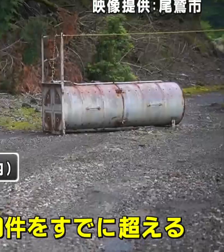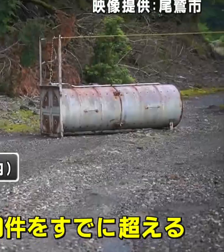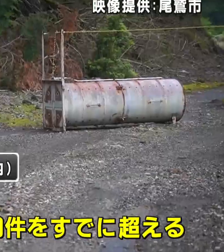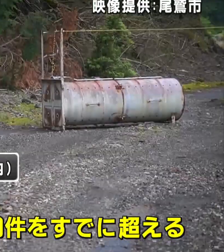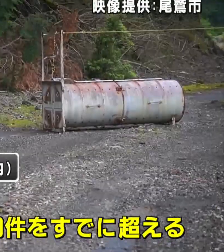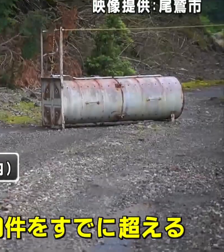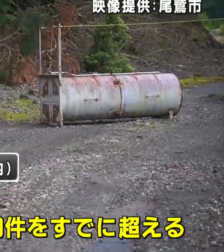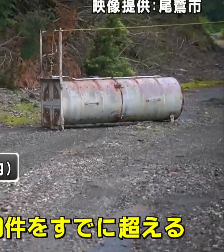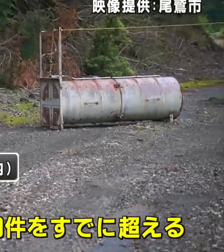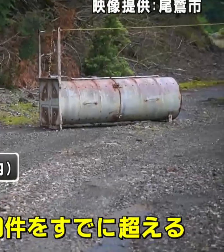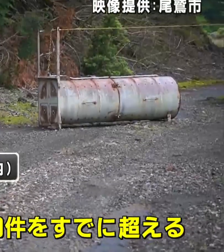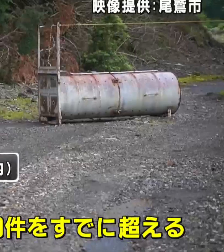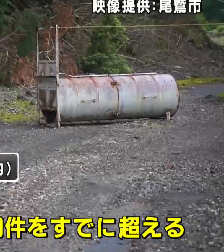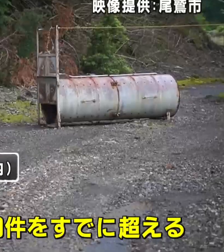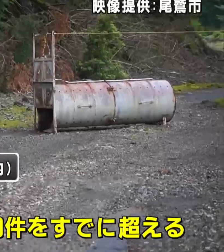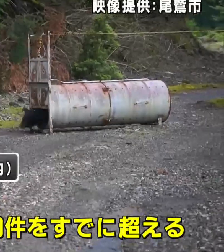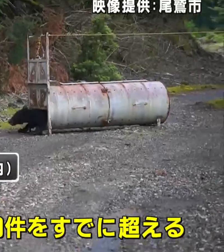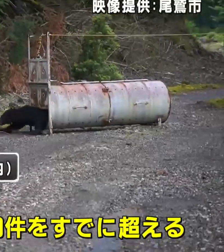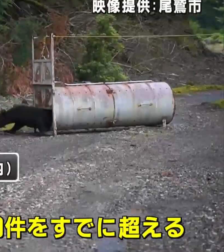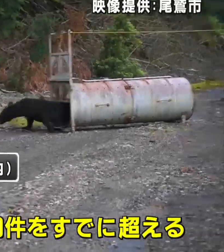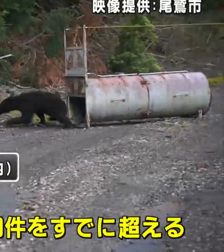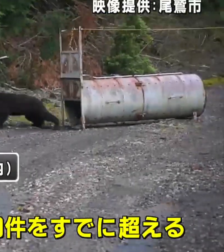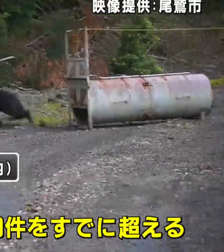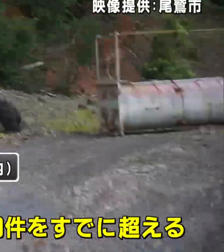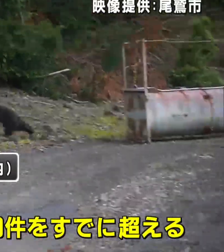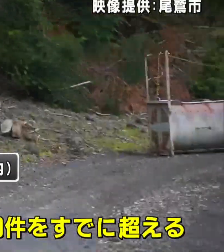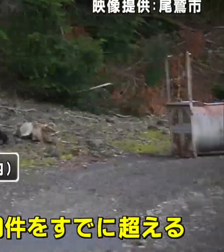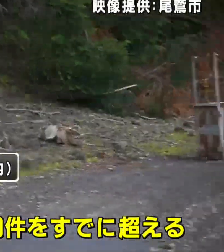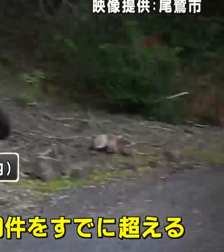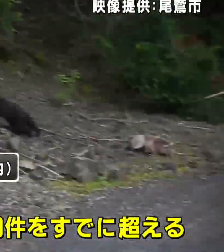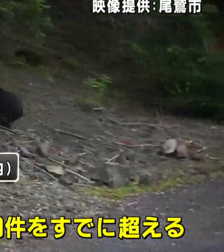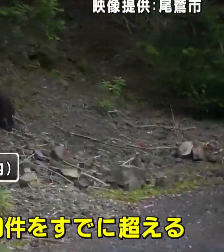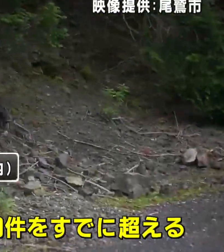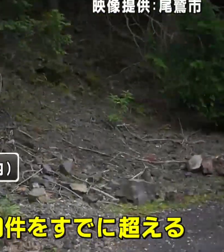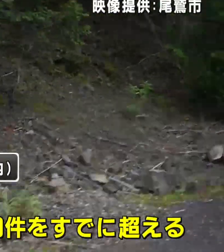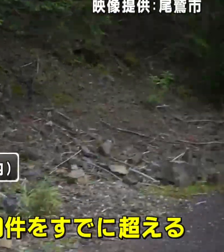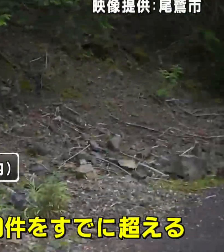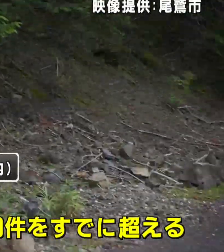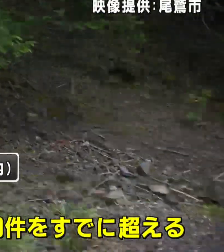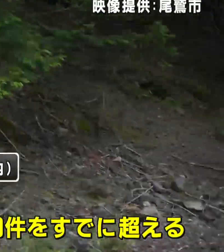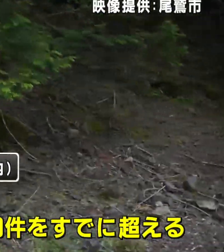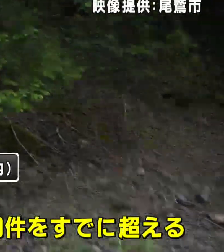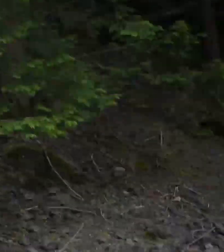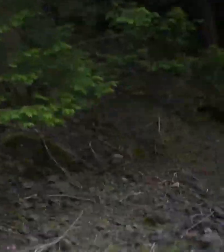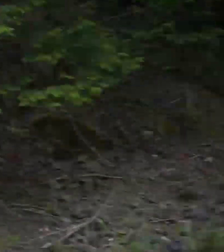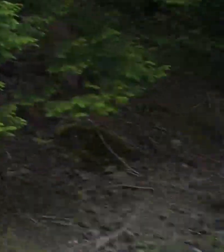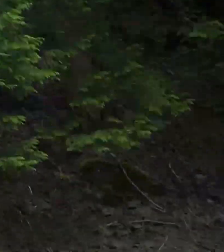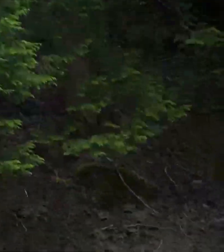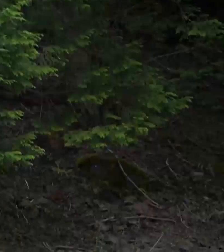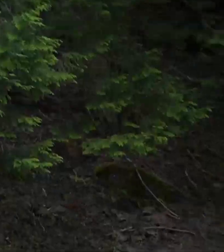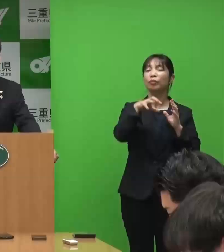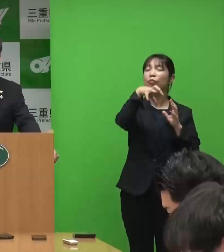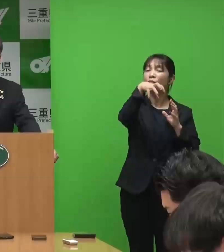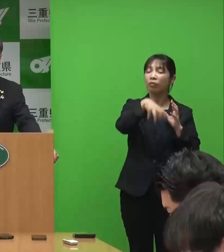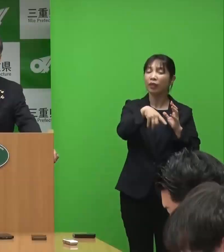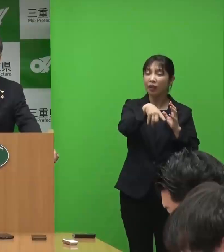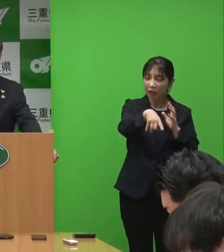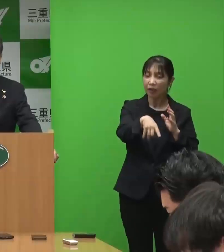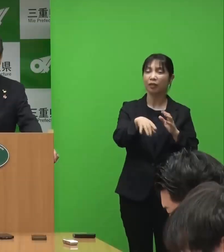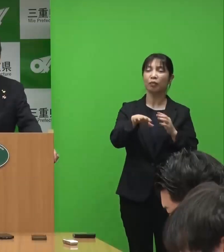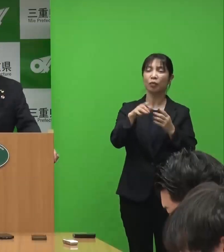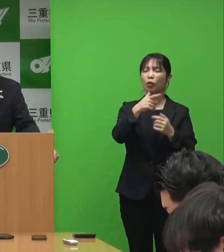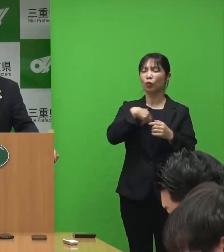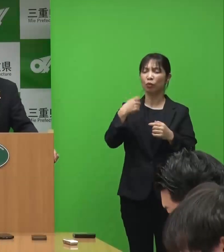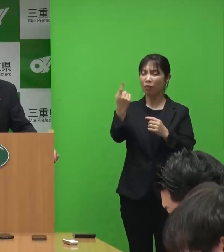過去最多だった昨年度の出没件数40件をすでに超えています今年